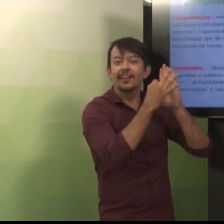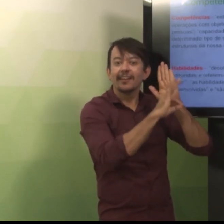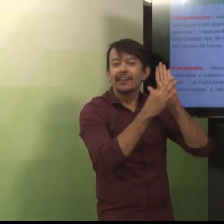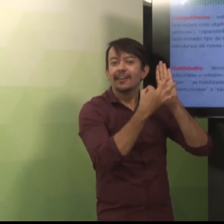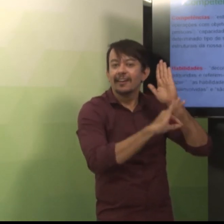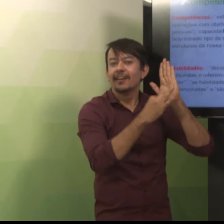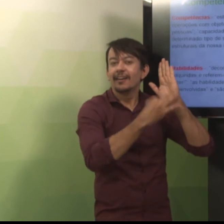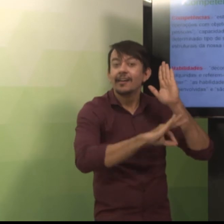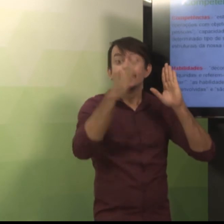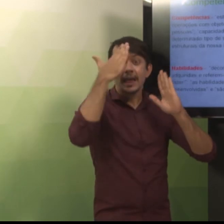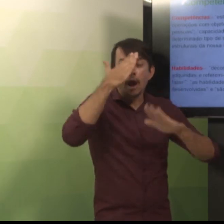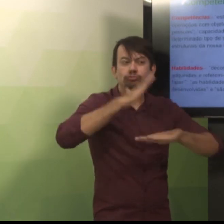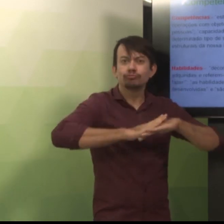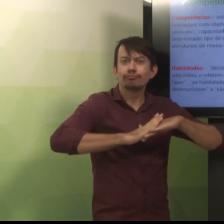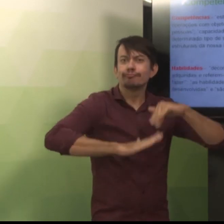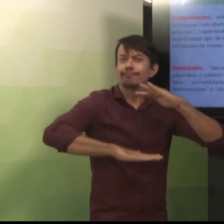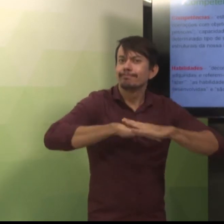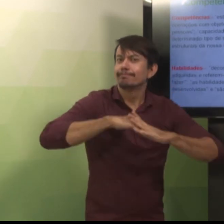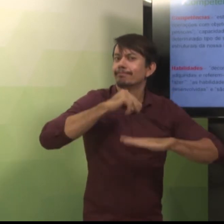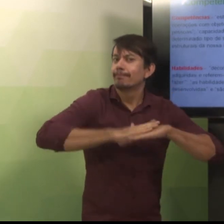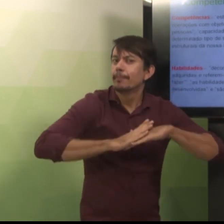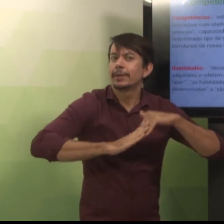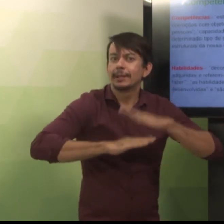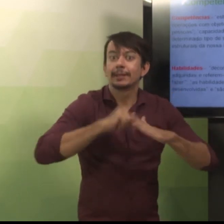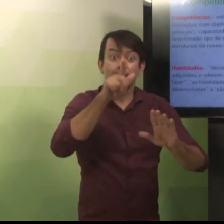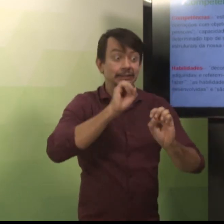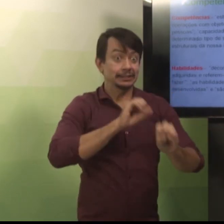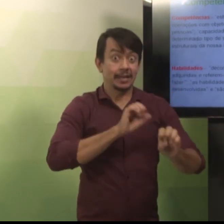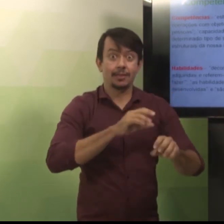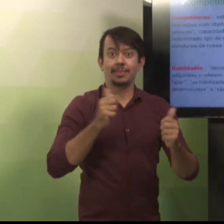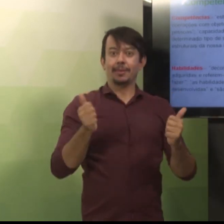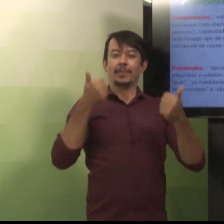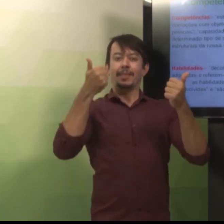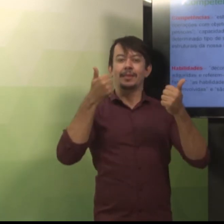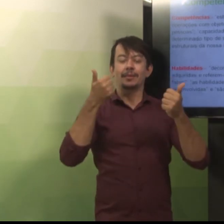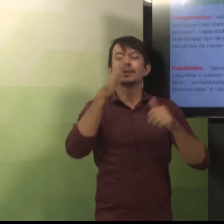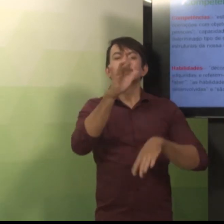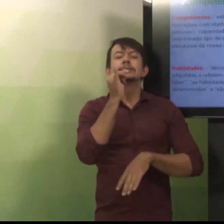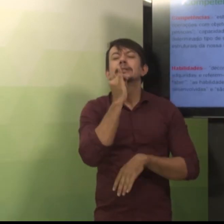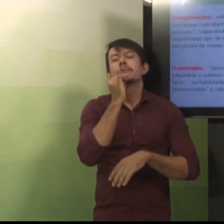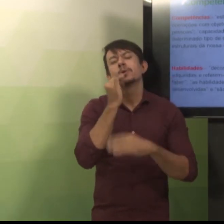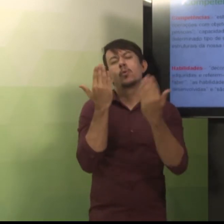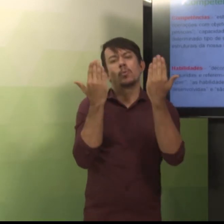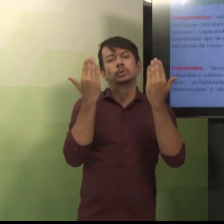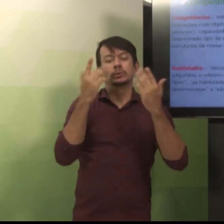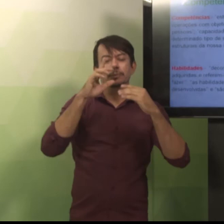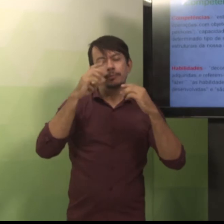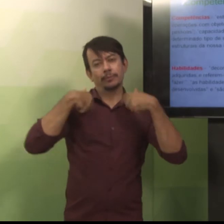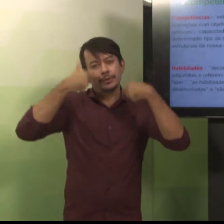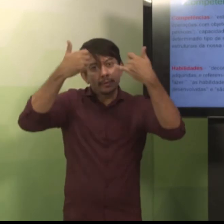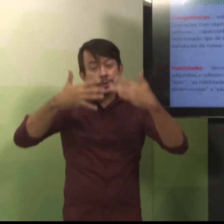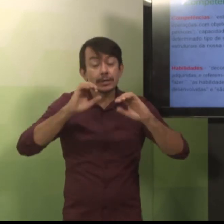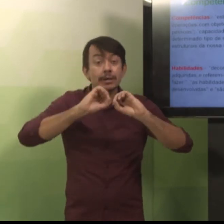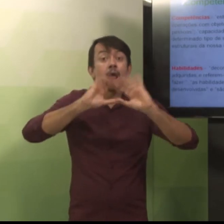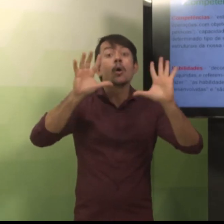ensinar a partir desse plano, os itens desse plano, para que o ensino seja